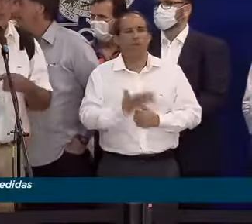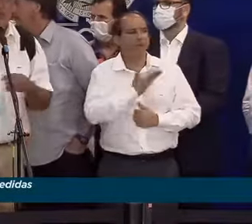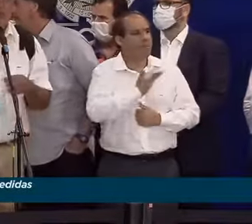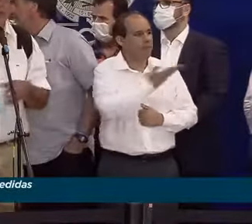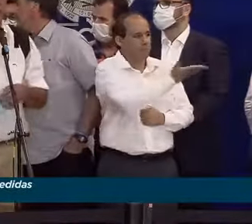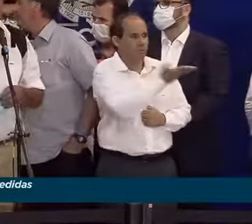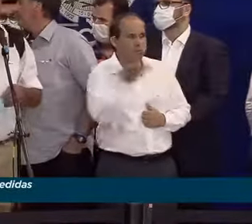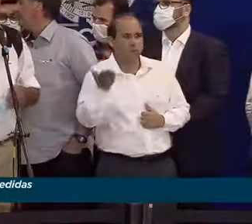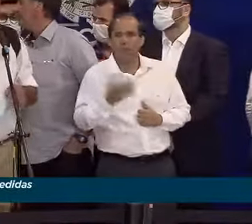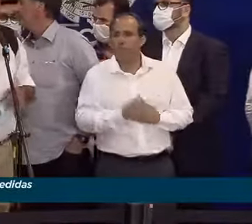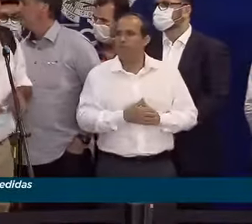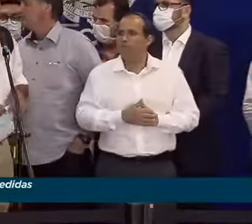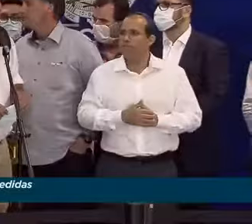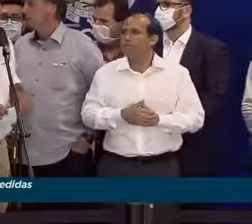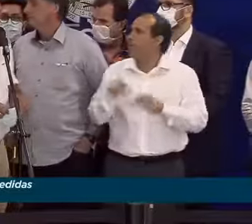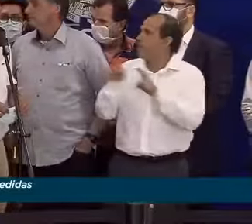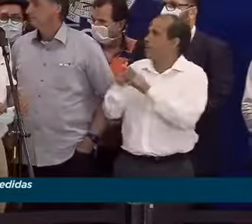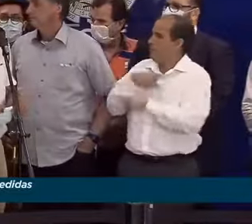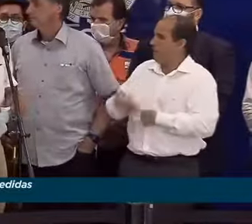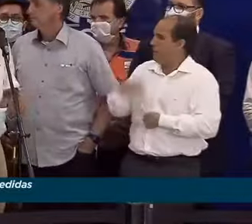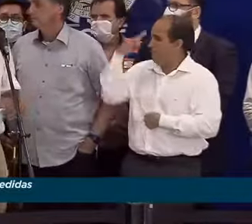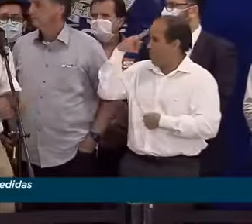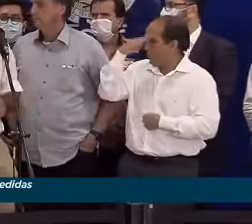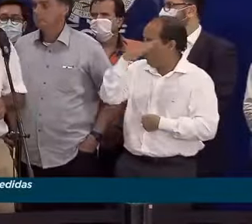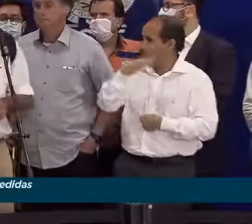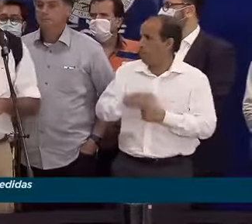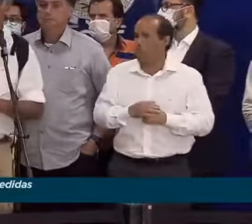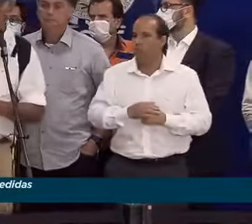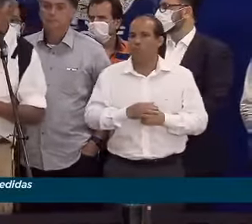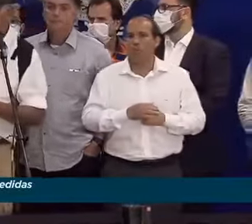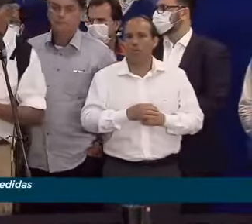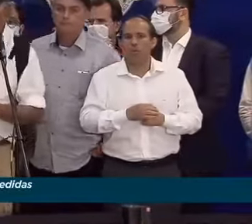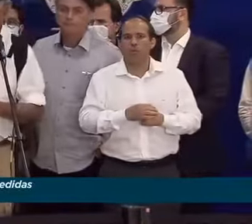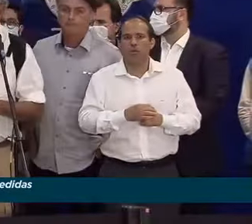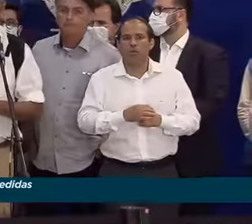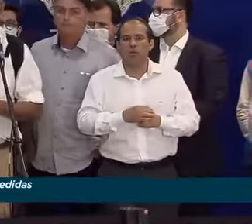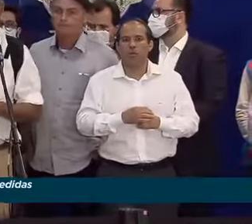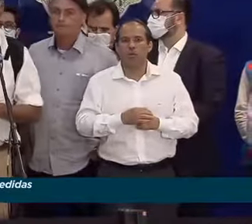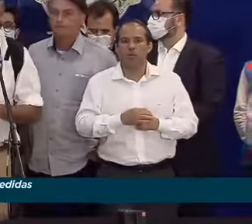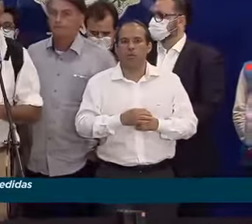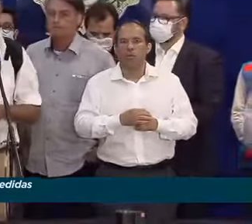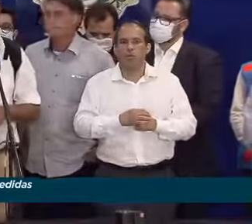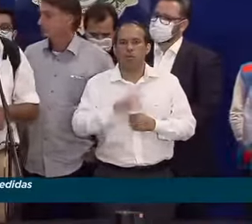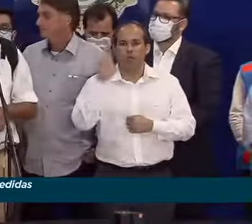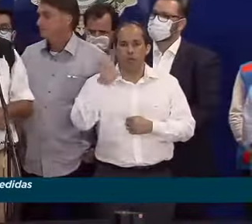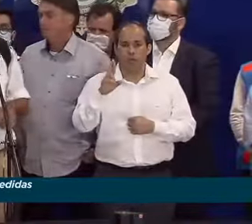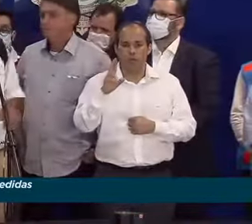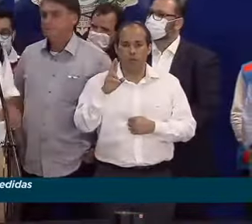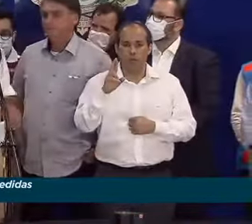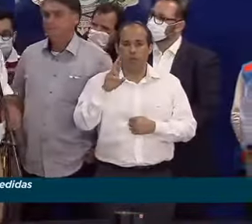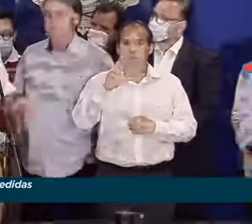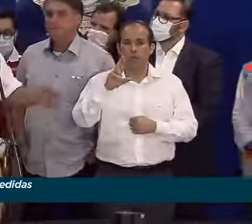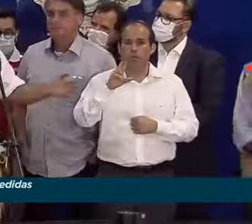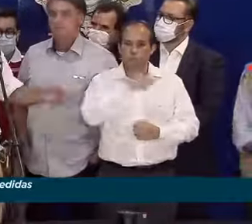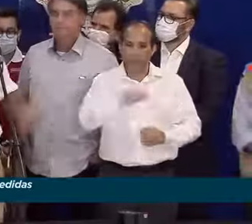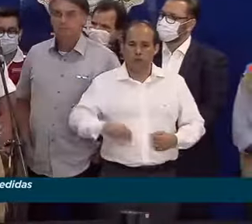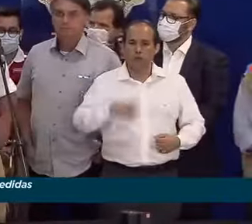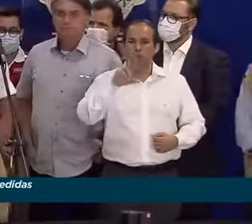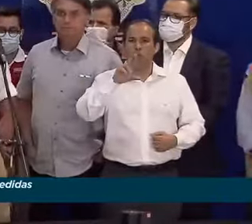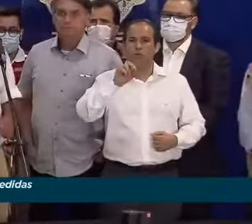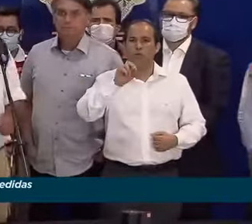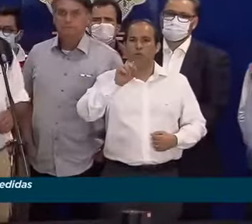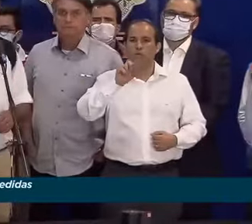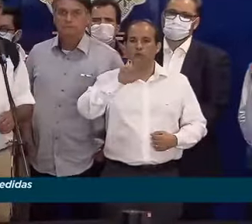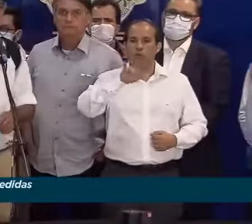Amigos, presidente Bolsonaro, em nome do nosso ministro Rogério Marinho, queria saudar todos os ministros